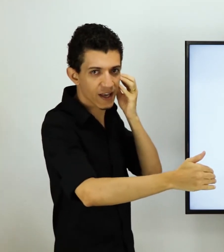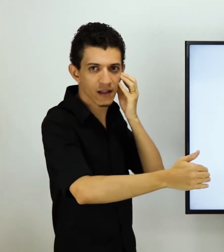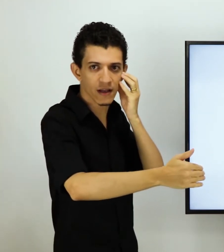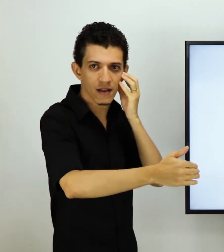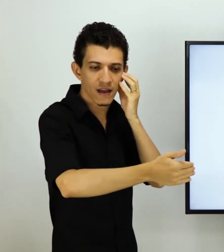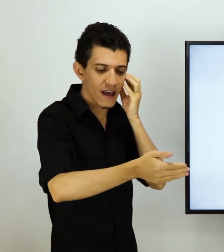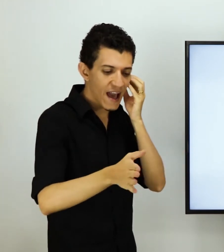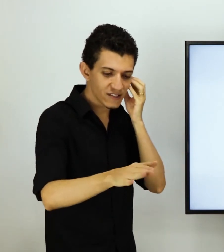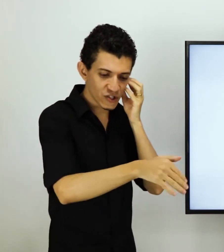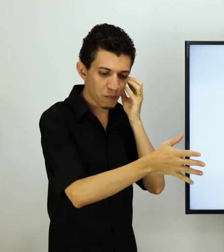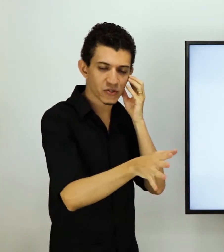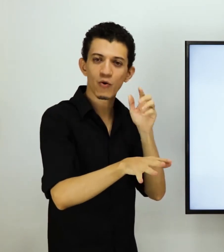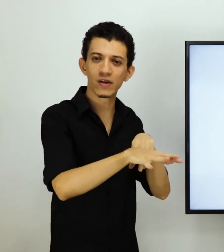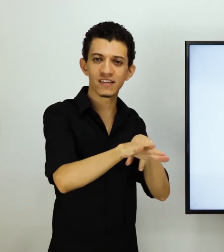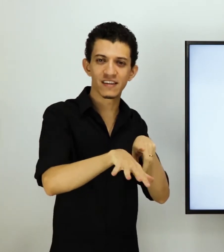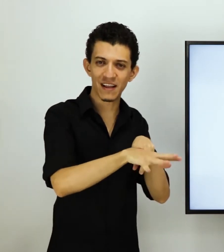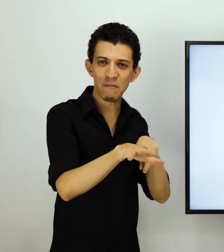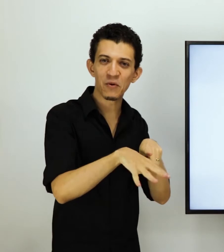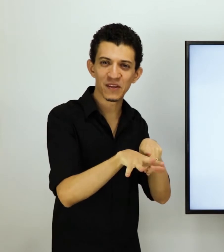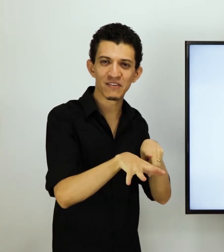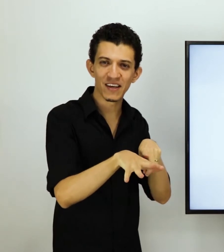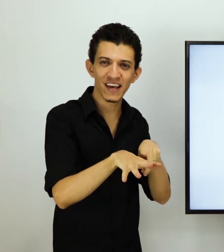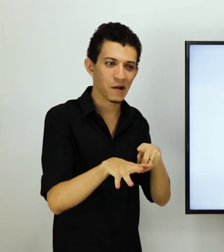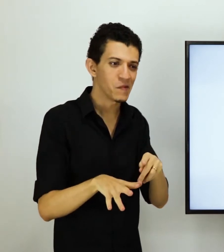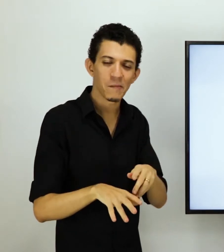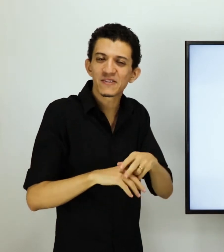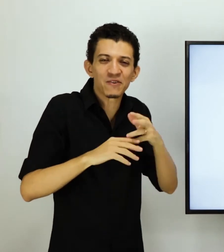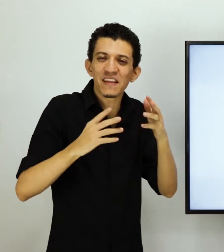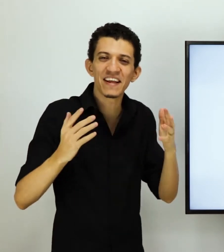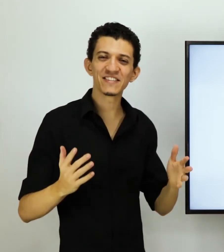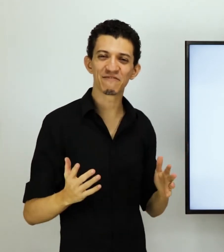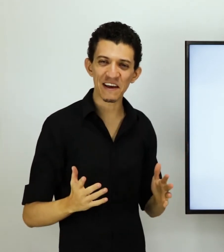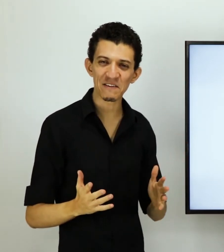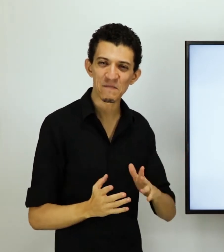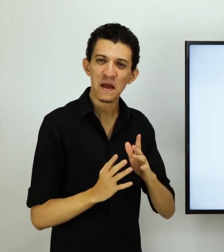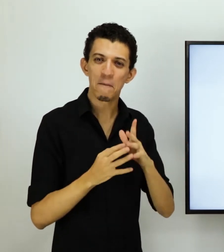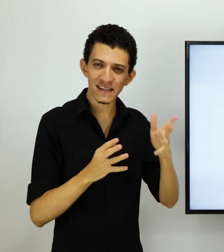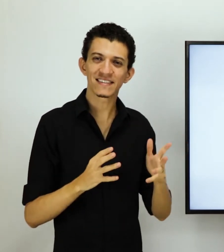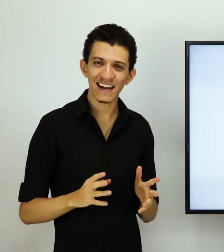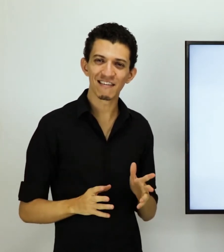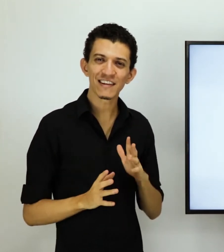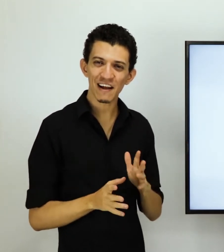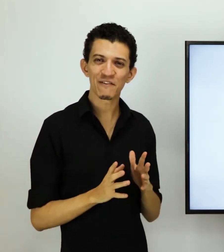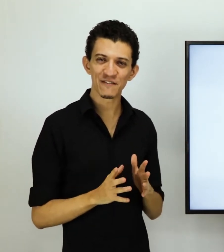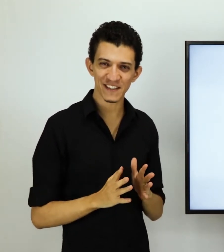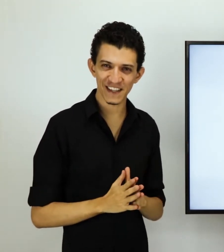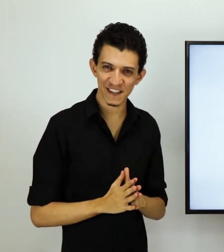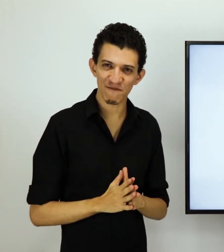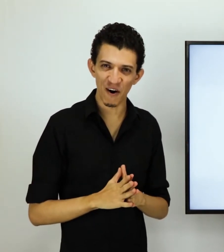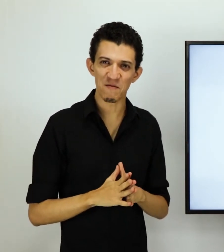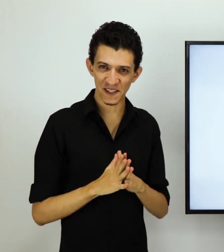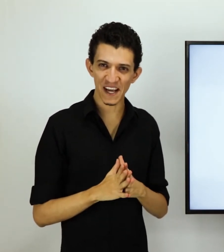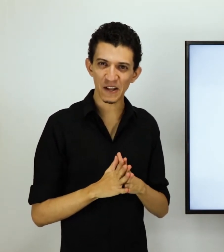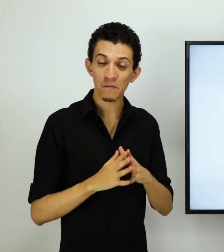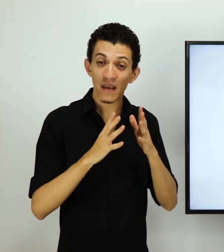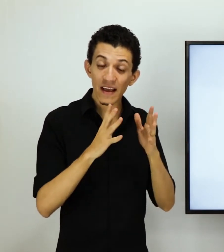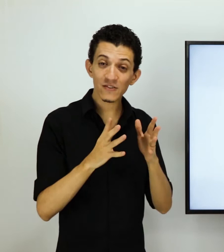esquerda. Esse tipo de coisa que você está apontando aqui, a pessoa não está nem te vendo, mas você está ali no telefone fazendo dessa forma, certo? Isso aí